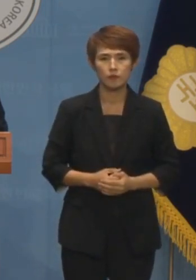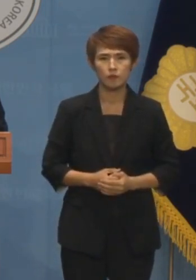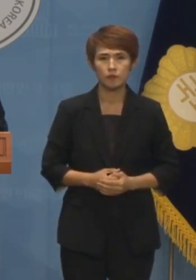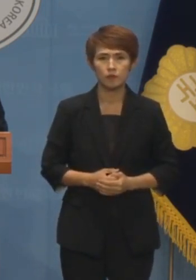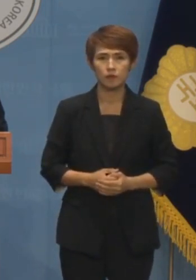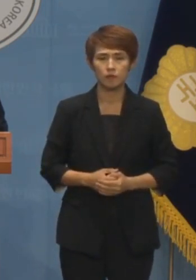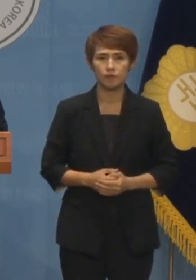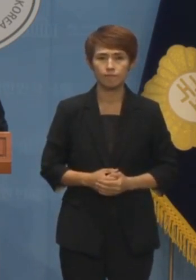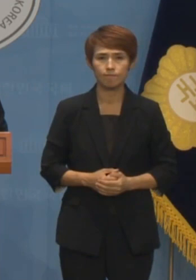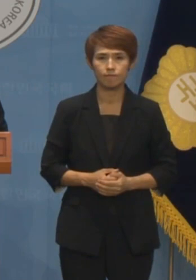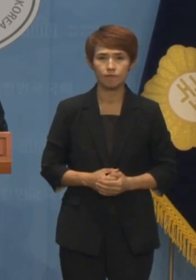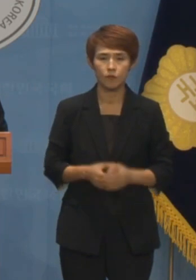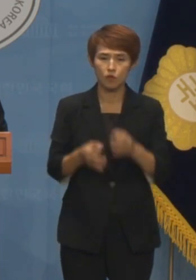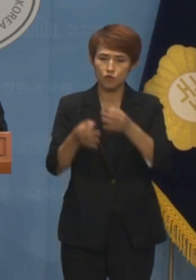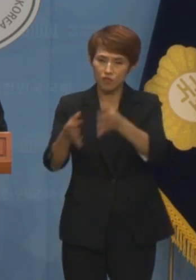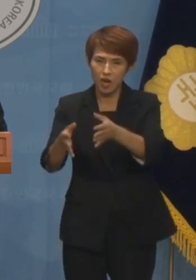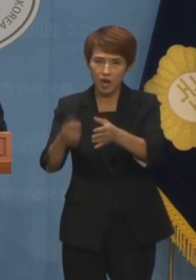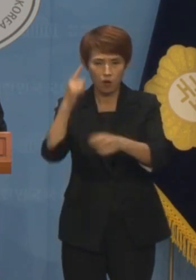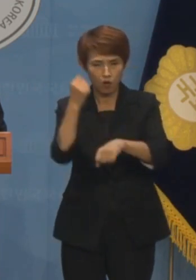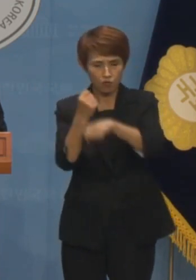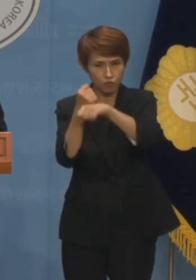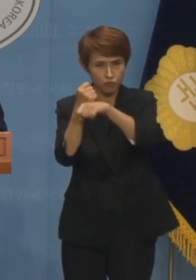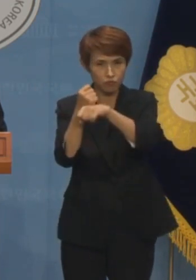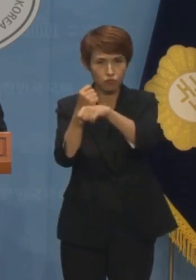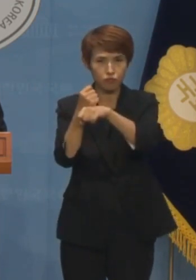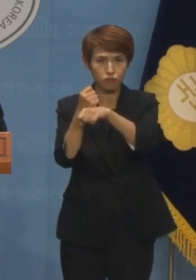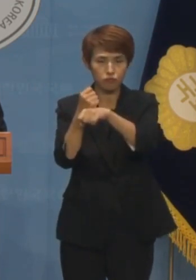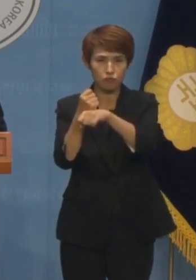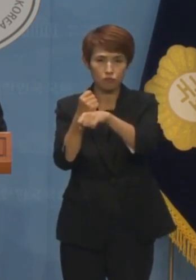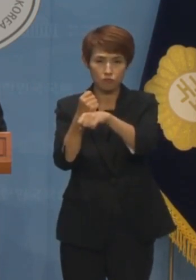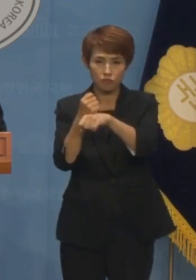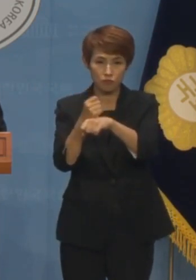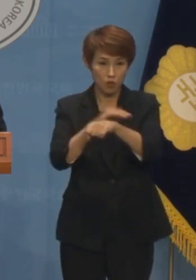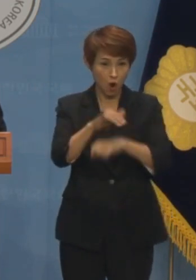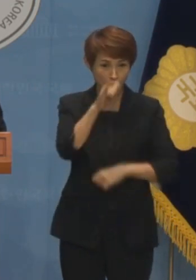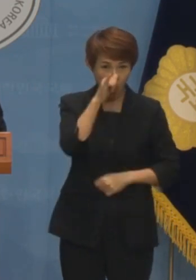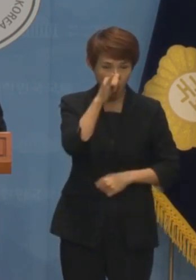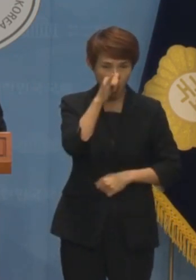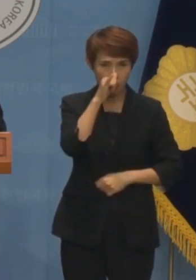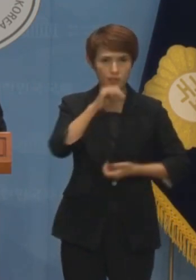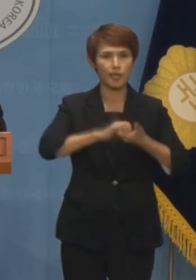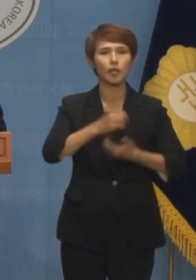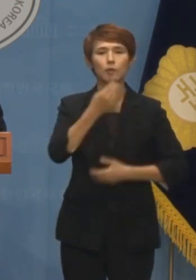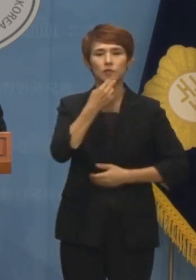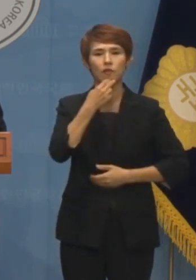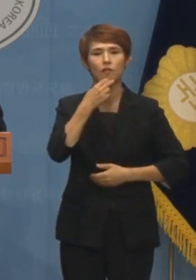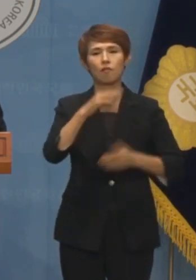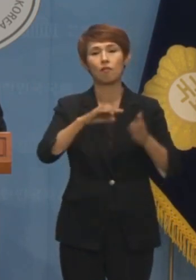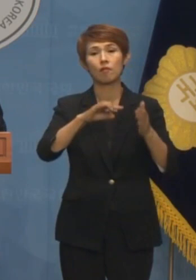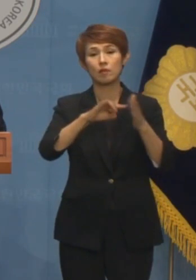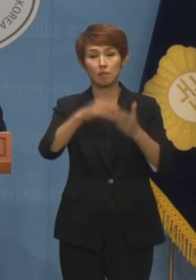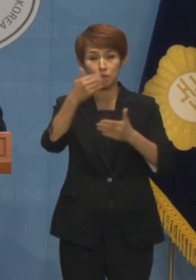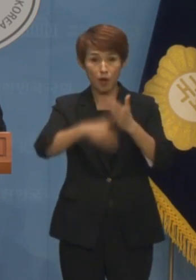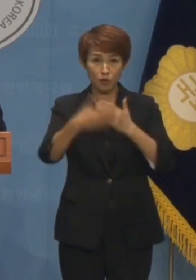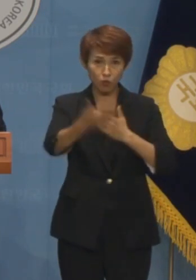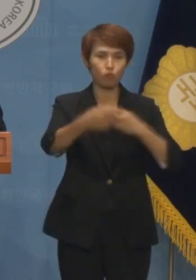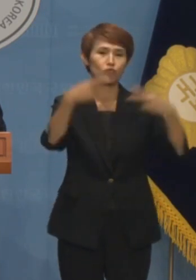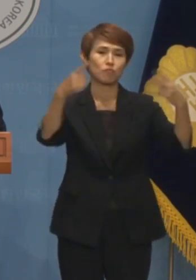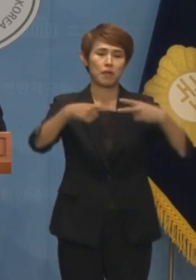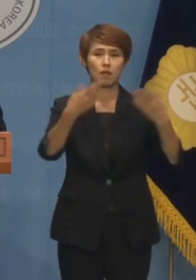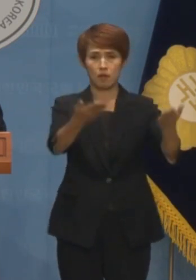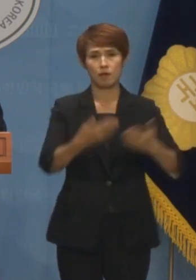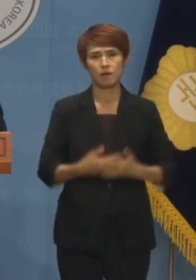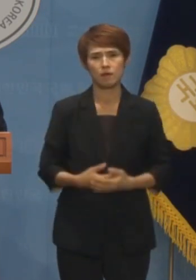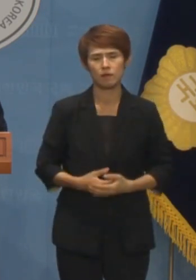그것으로도 모자라 투자와 연구개발 지출을 꾸준히 늘린 기업에는 제한 없이 공제 한도를 2배로 늘려주겠다고